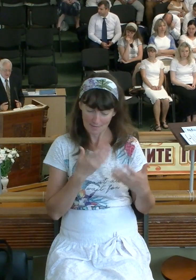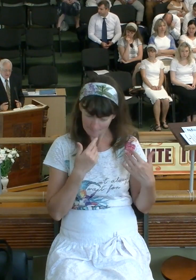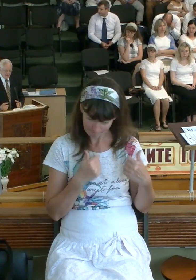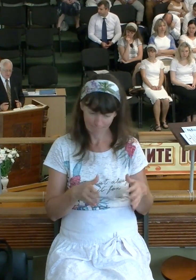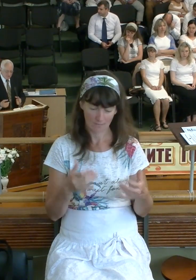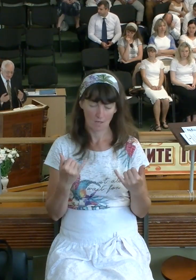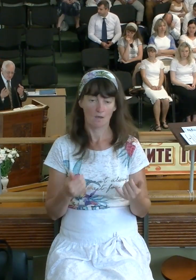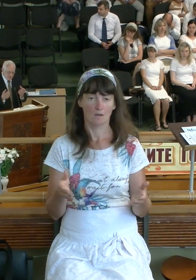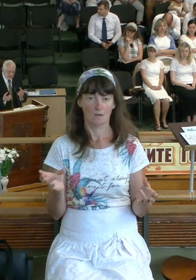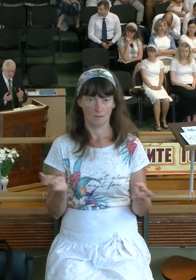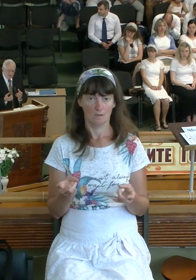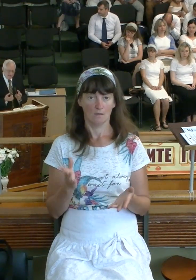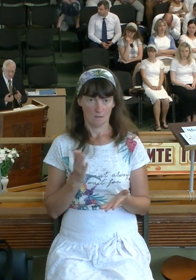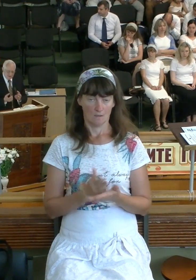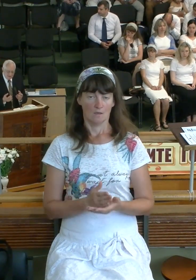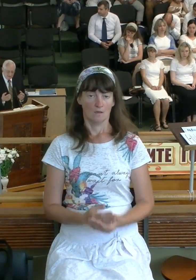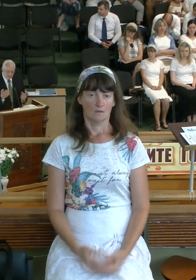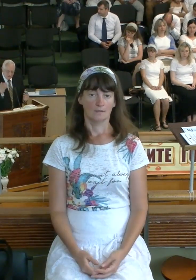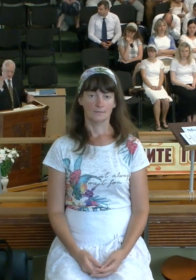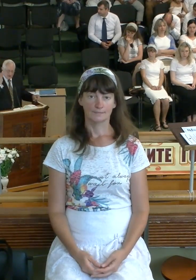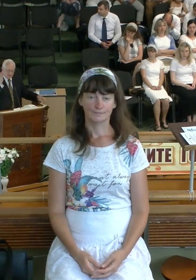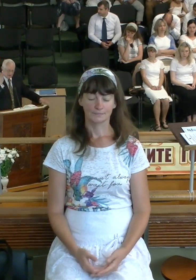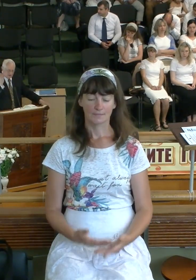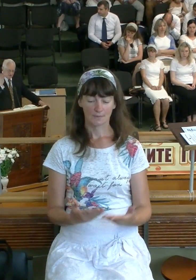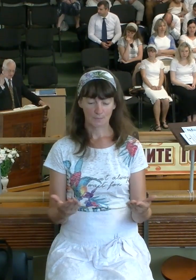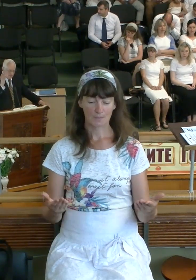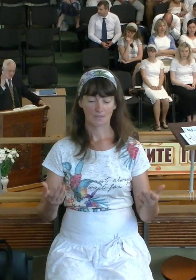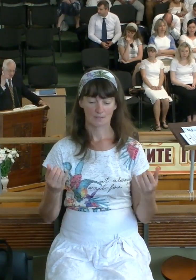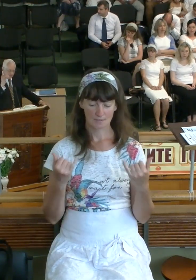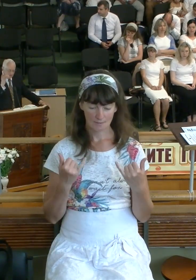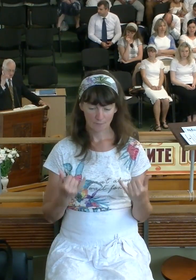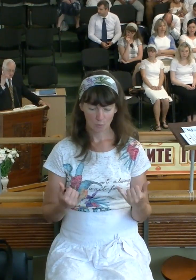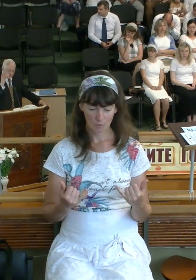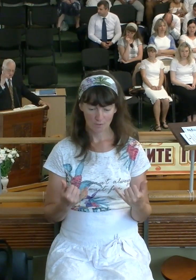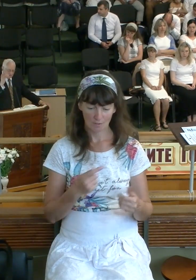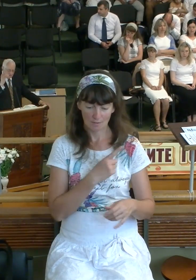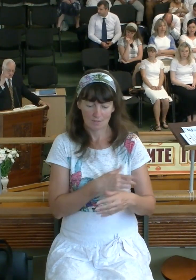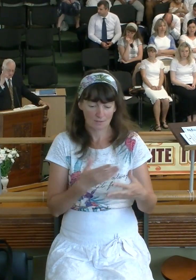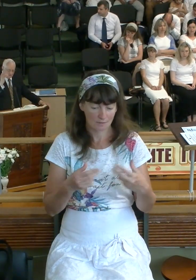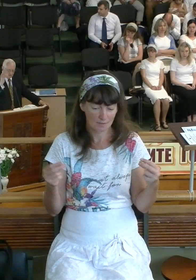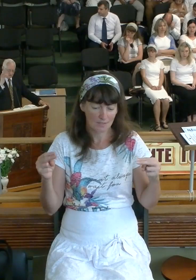сегодня. Мы сегодня на грани.